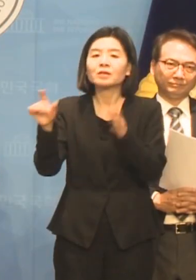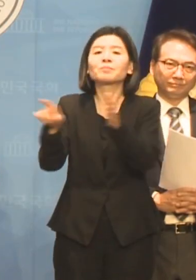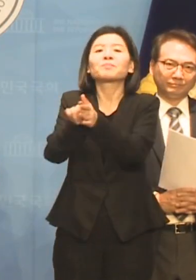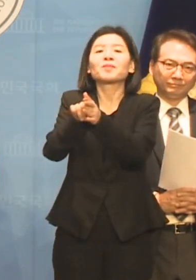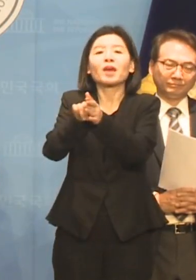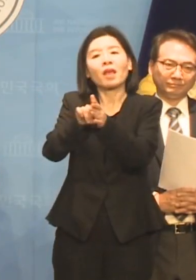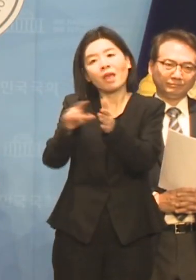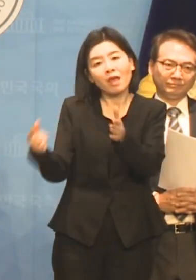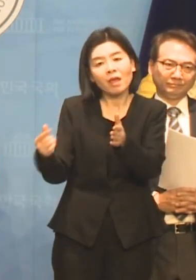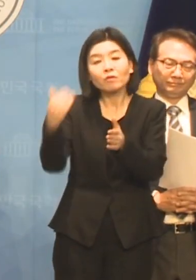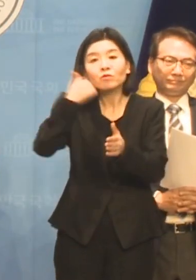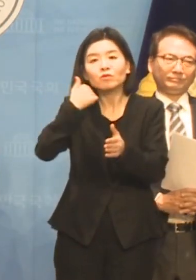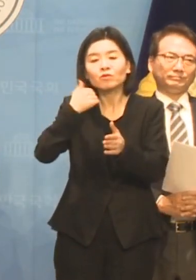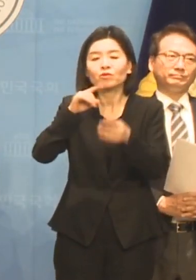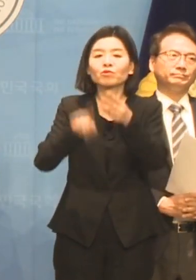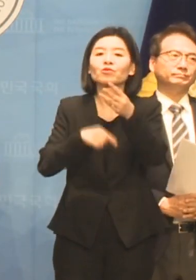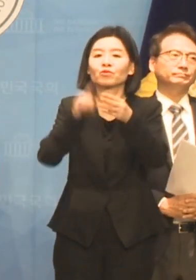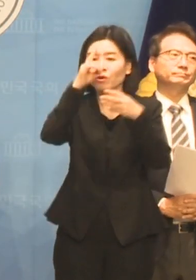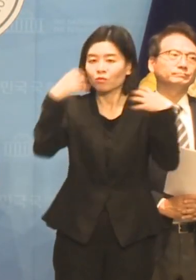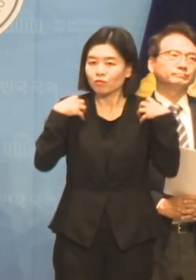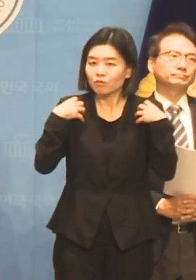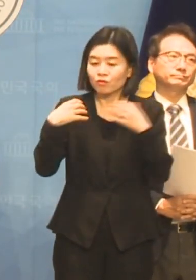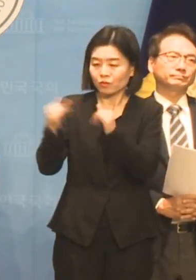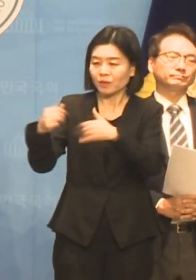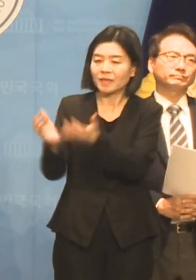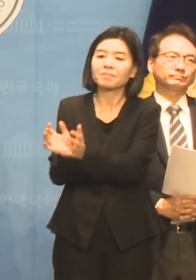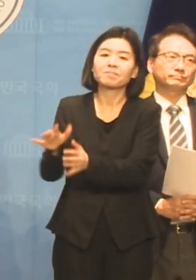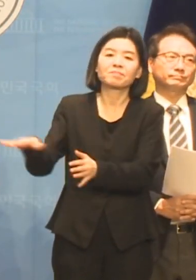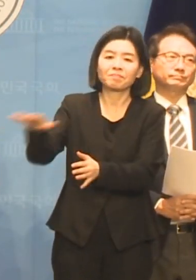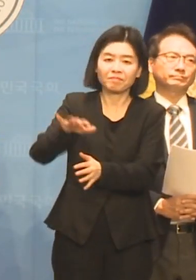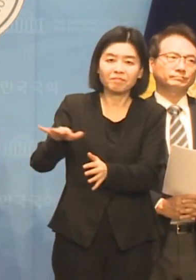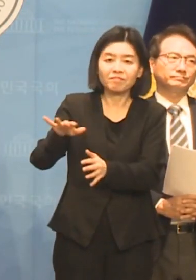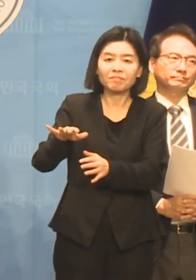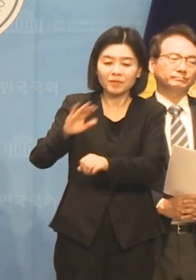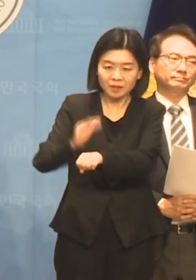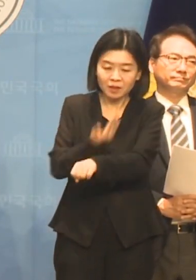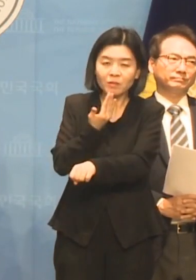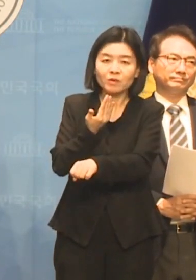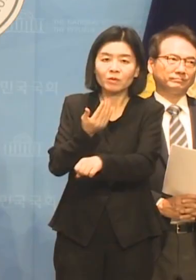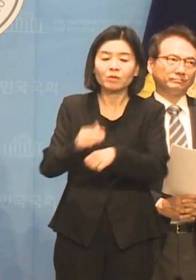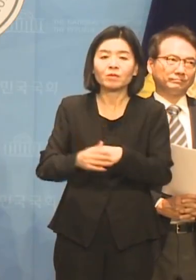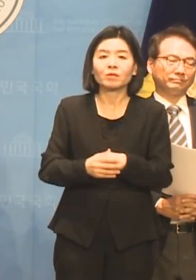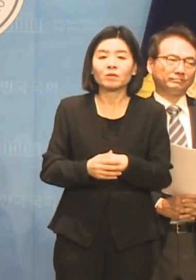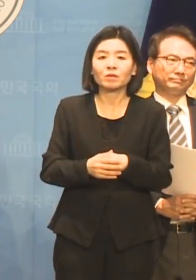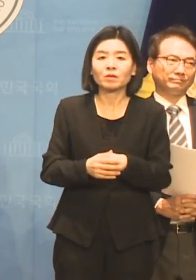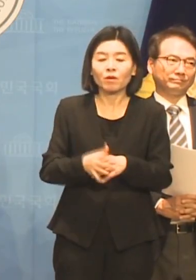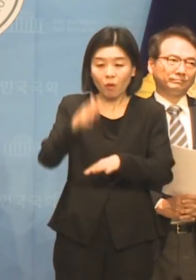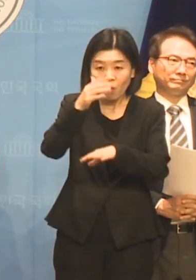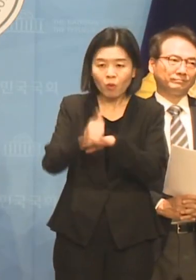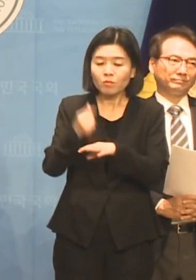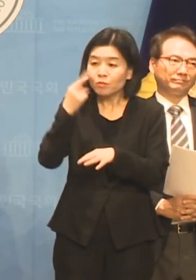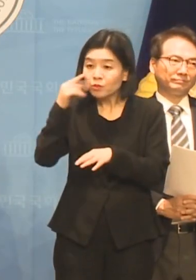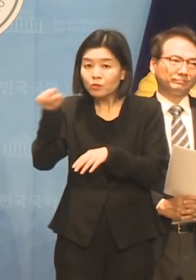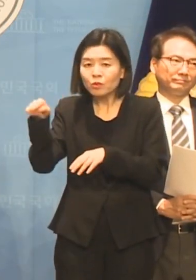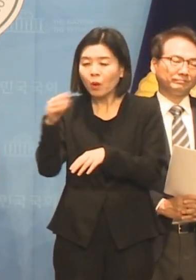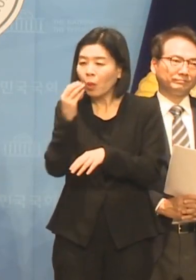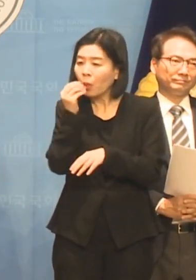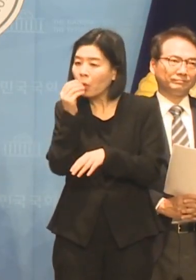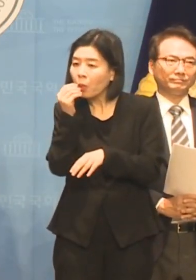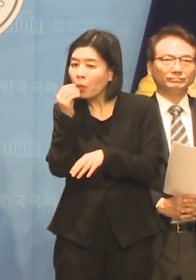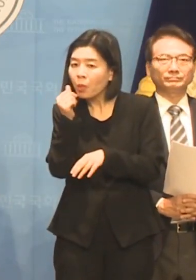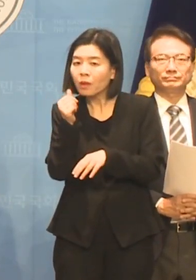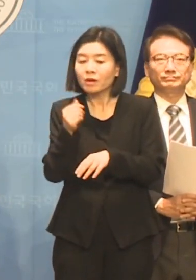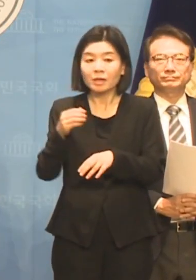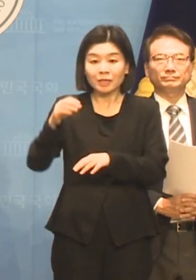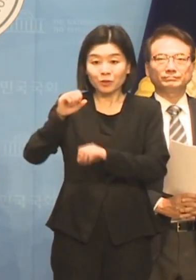바로 윤석열 정권과 여당인 국민의힘입니다. 종래에는 미국도 모르는 불법